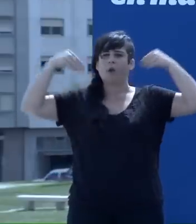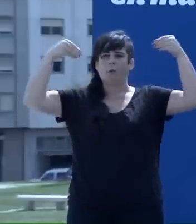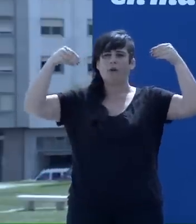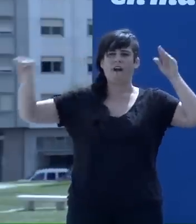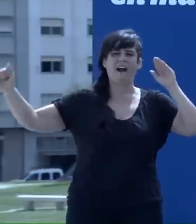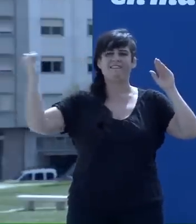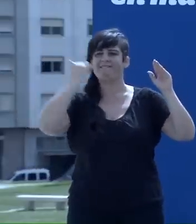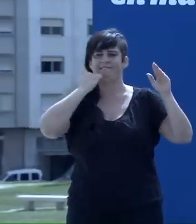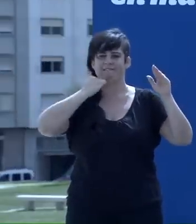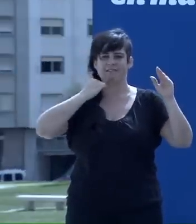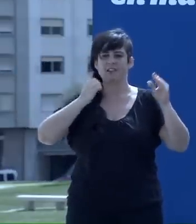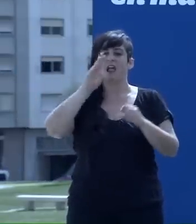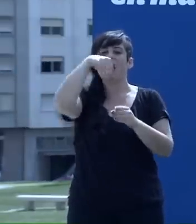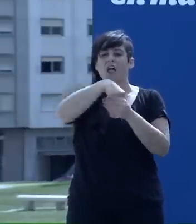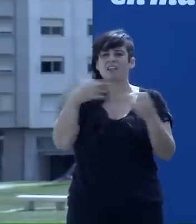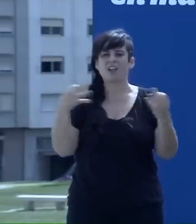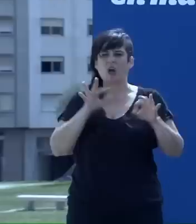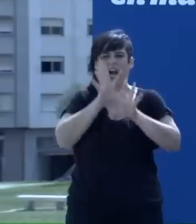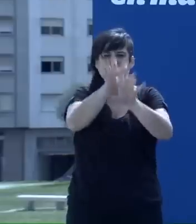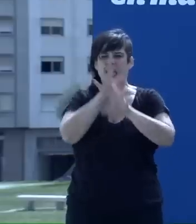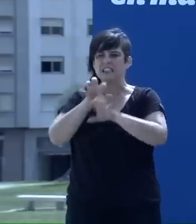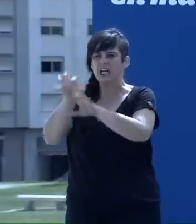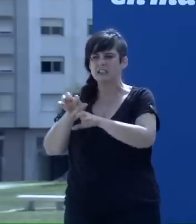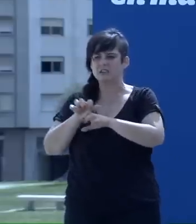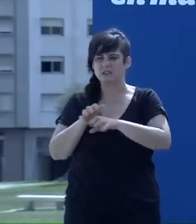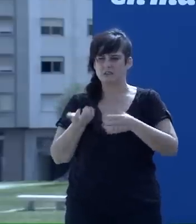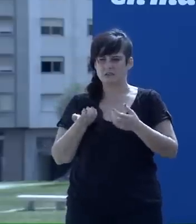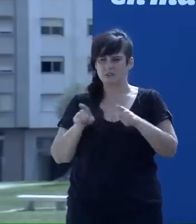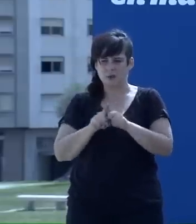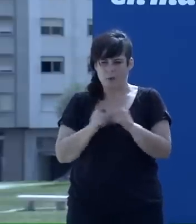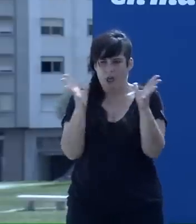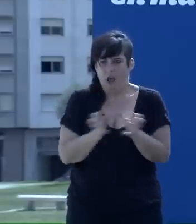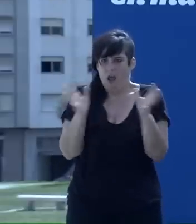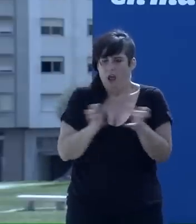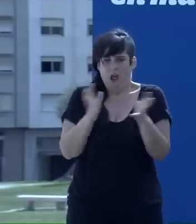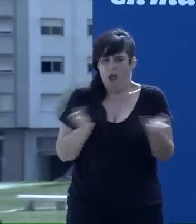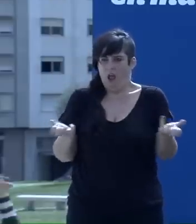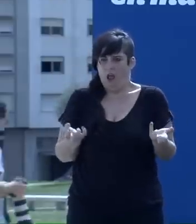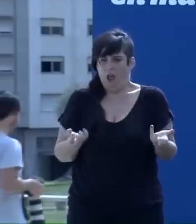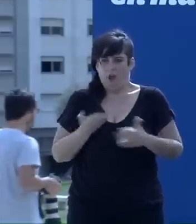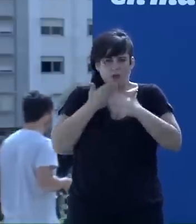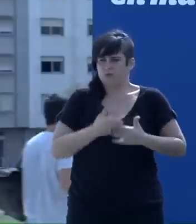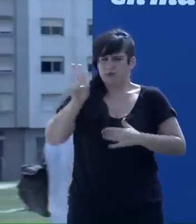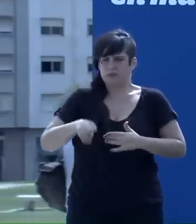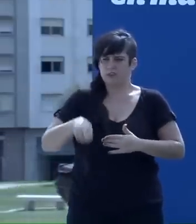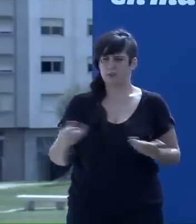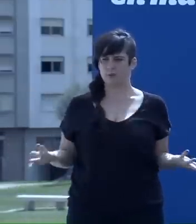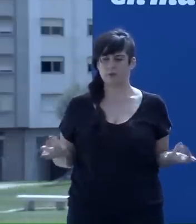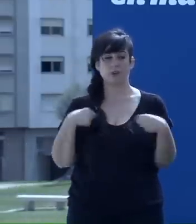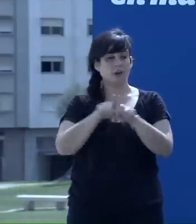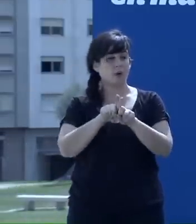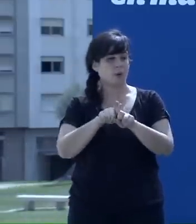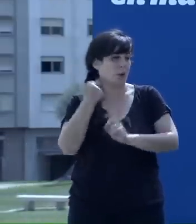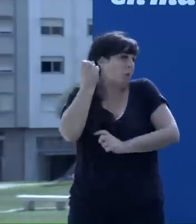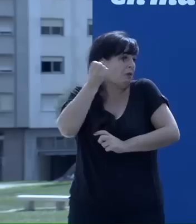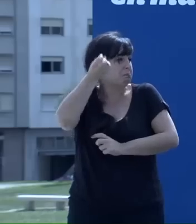inmensa, chea de que? De voracidade, de cobiza, insaciables. É como a lenda de Robin Hood